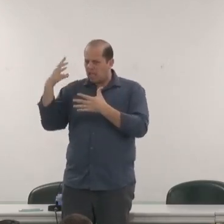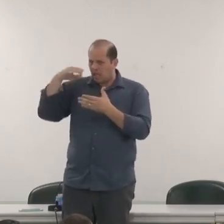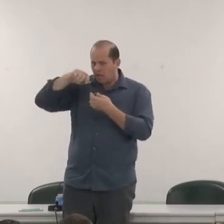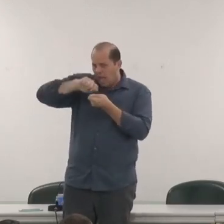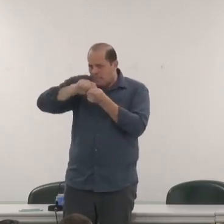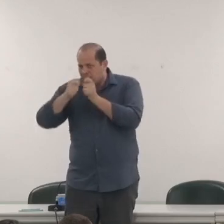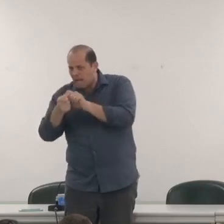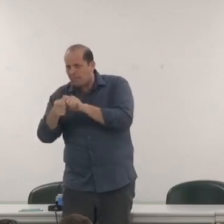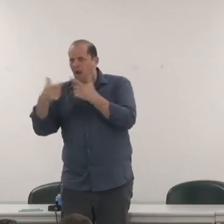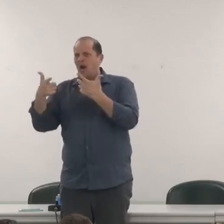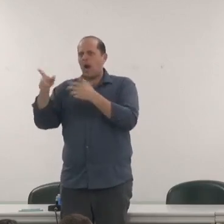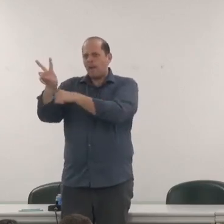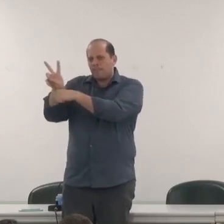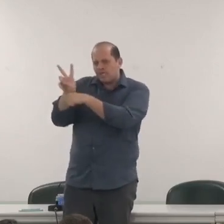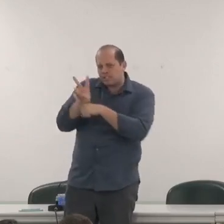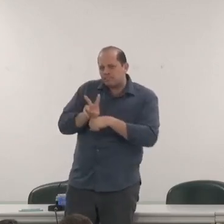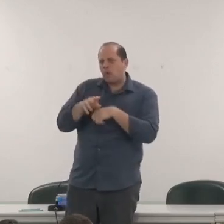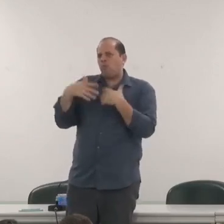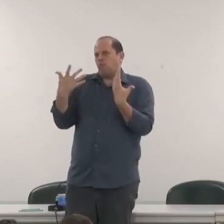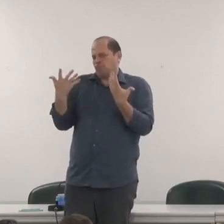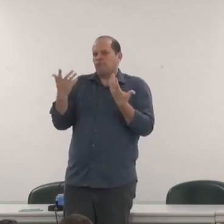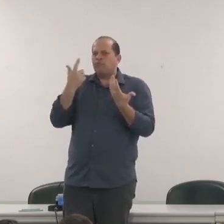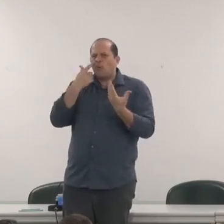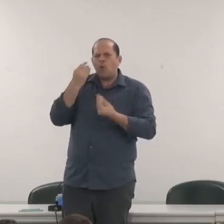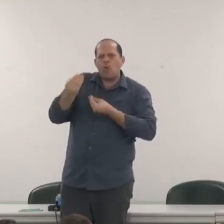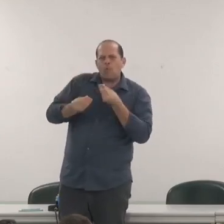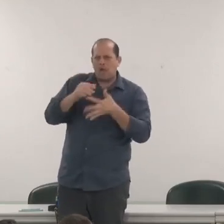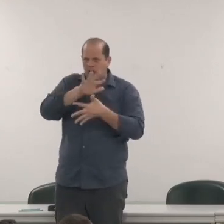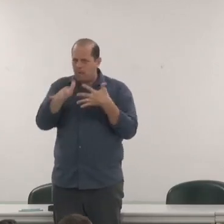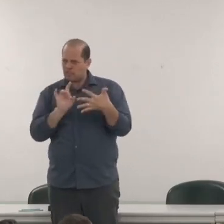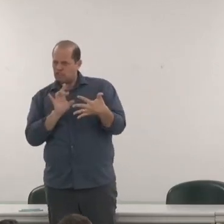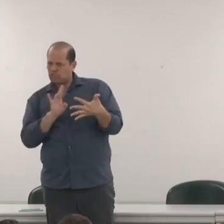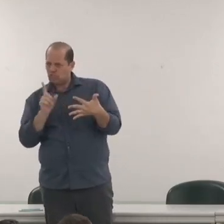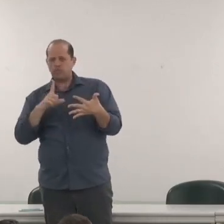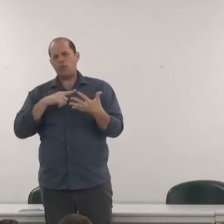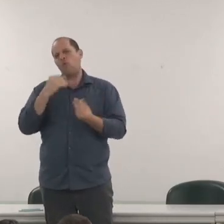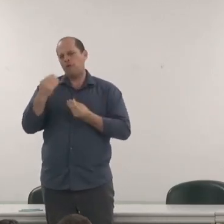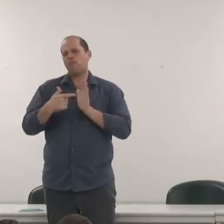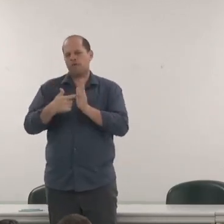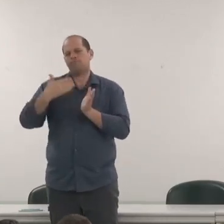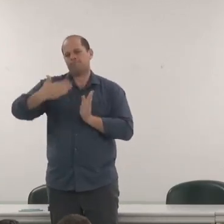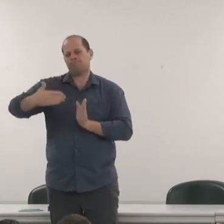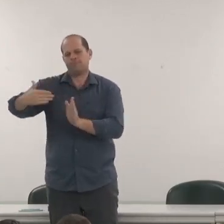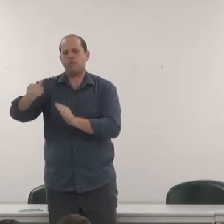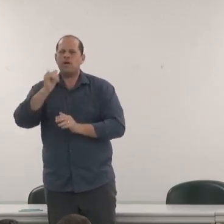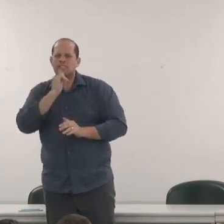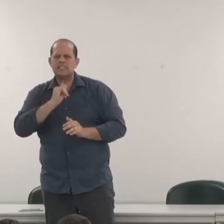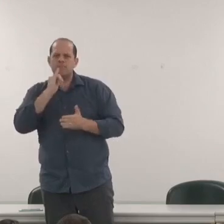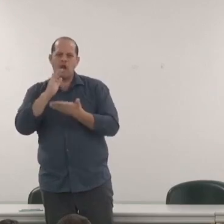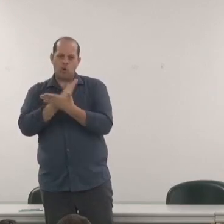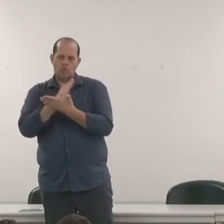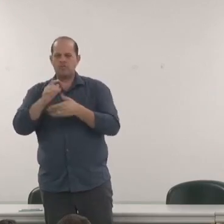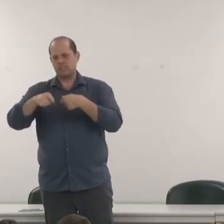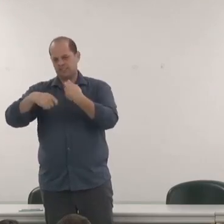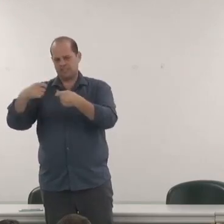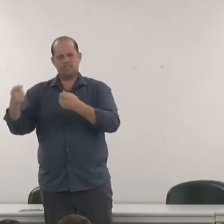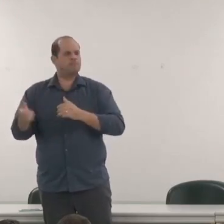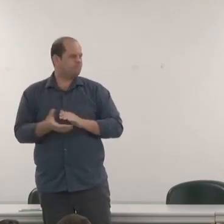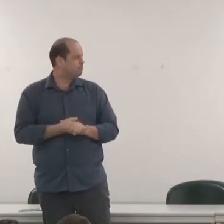as influências, empréstimos linguísticos que é possível a gente encontrar na língua de